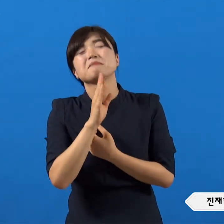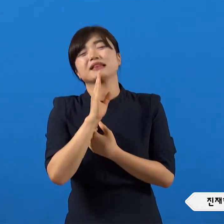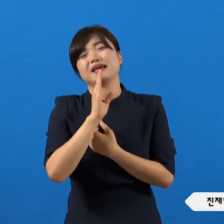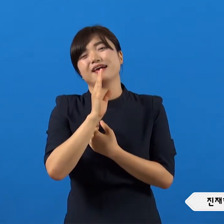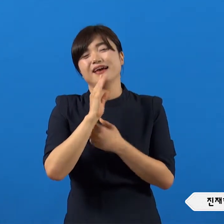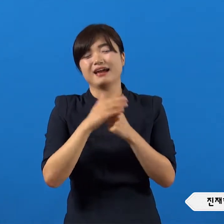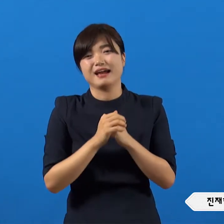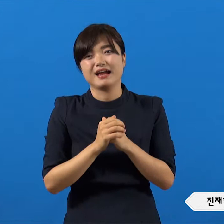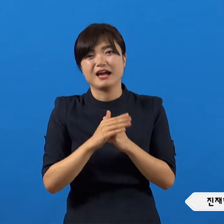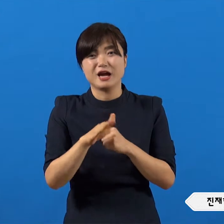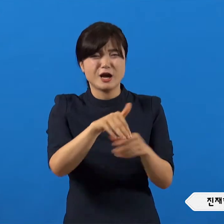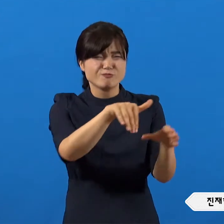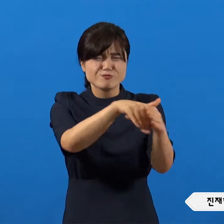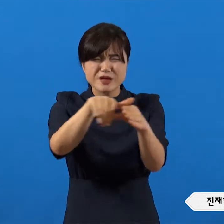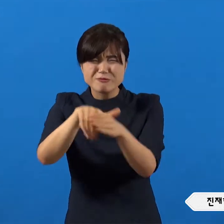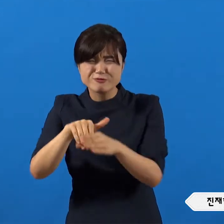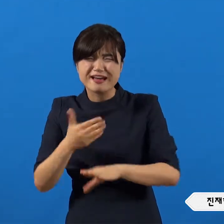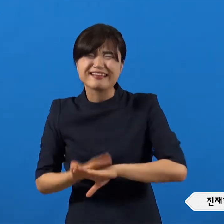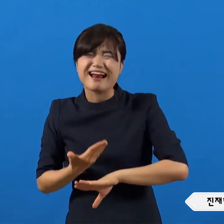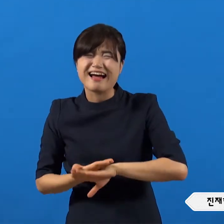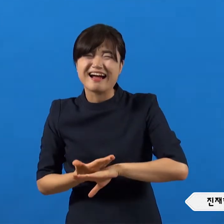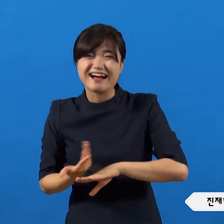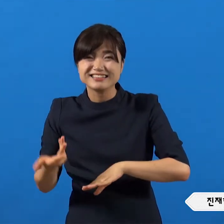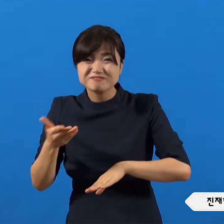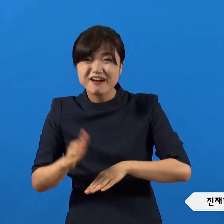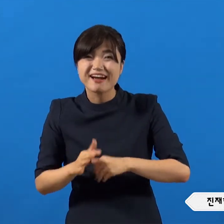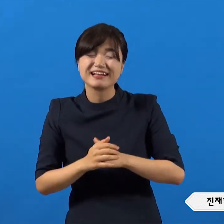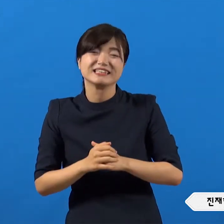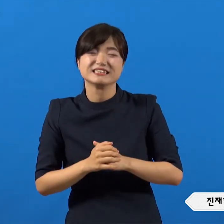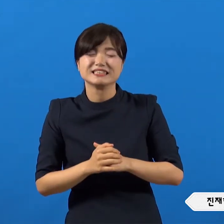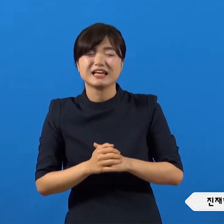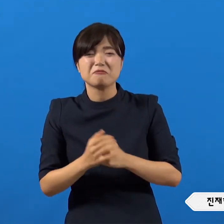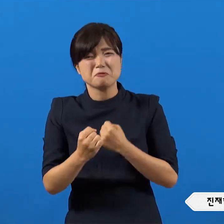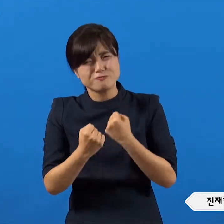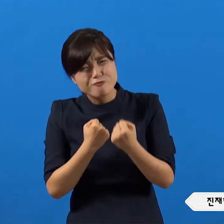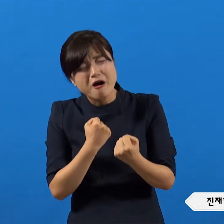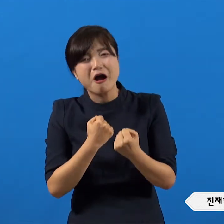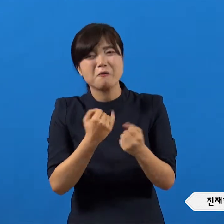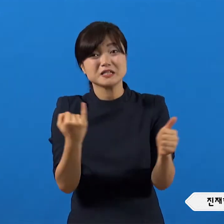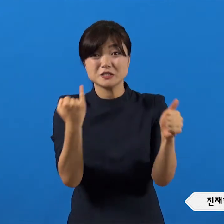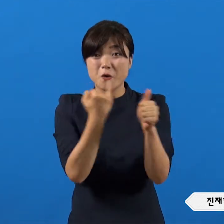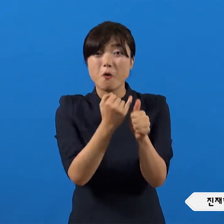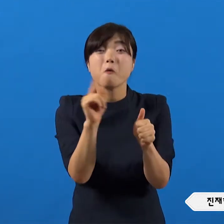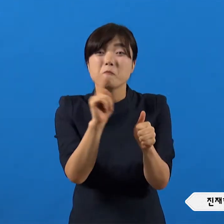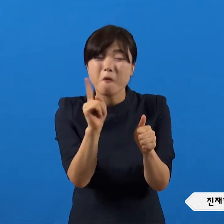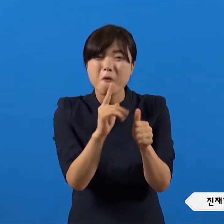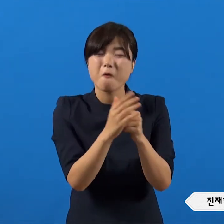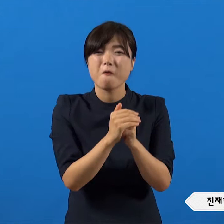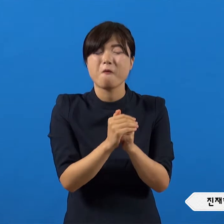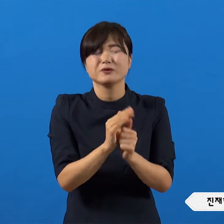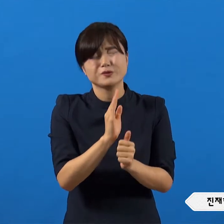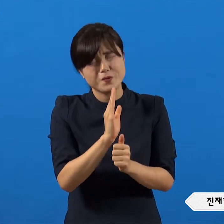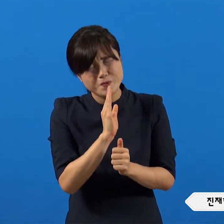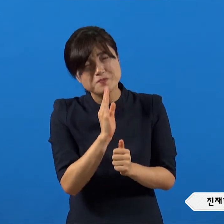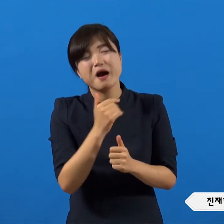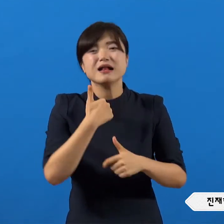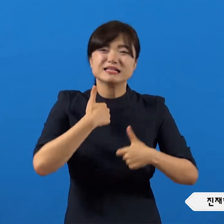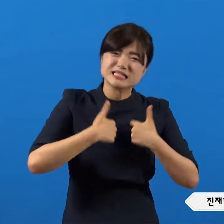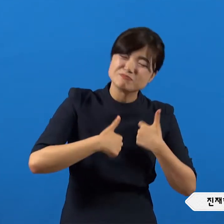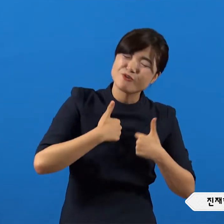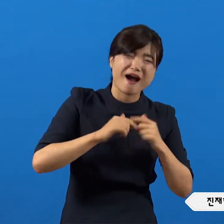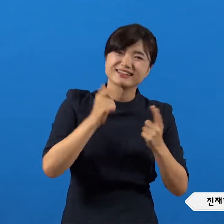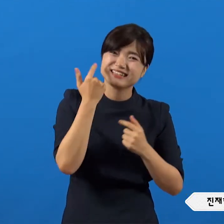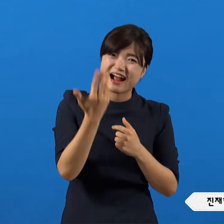참 우리 문화에는 잘 맞지 않을지 모르지만 그럼에도 불구하고 이 결혼식이라는 게 정말 저렇게 기쁜